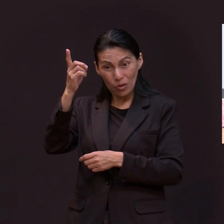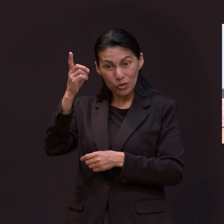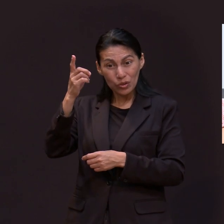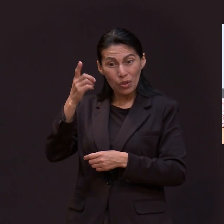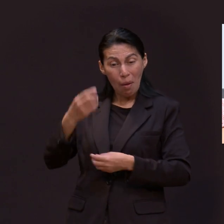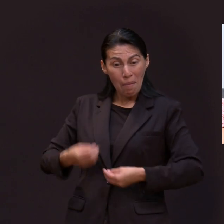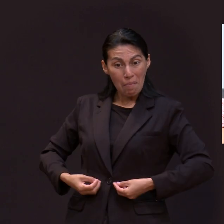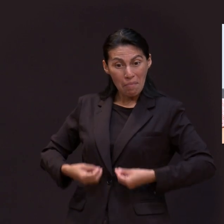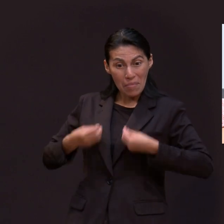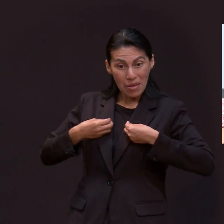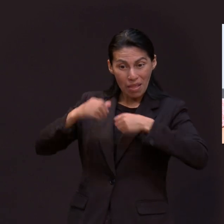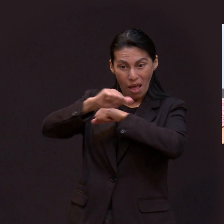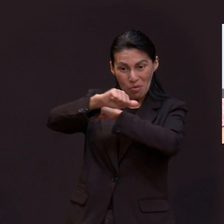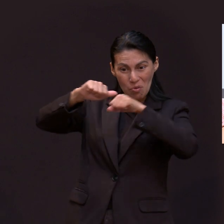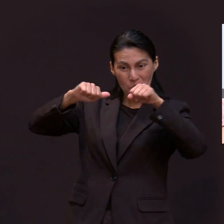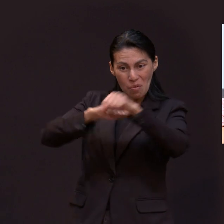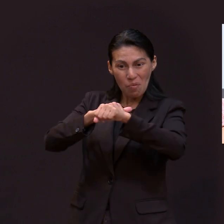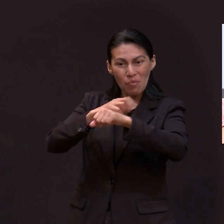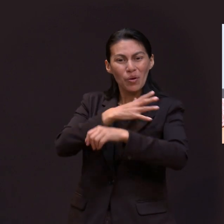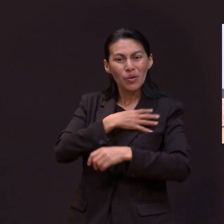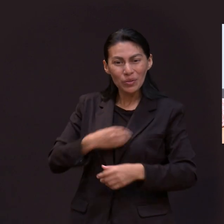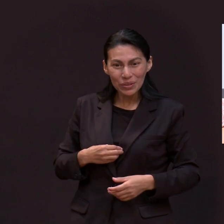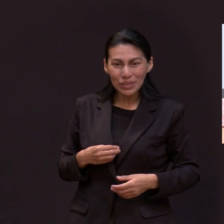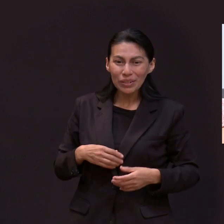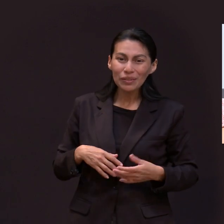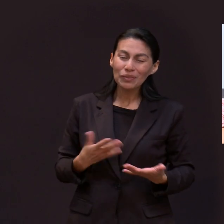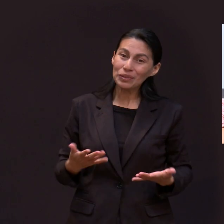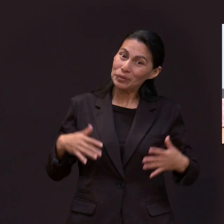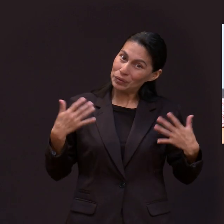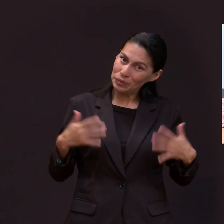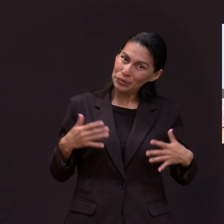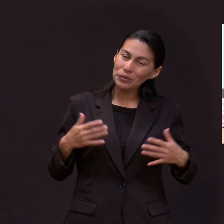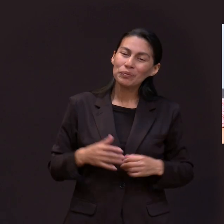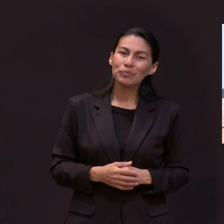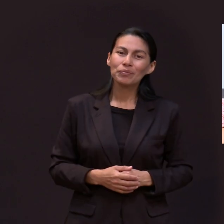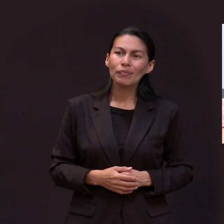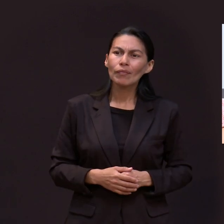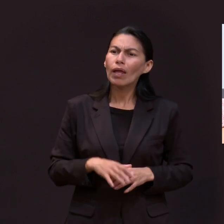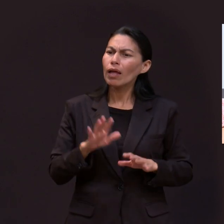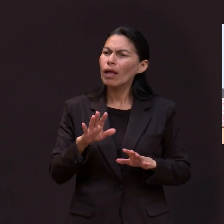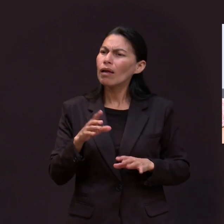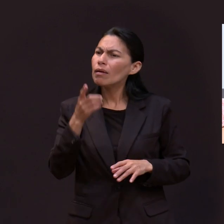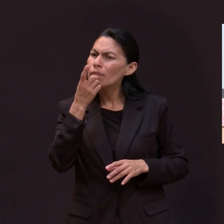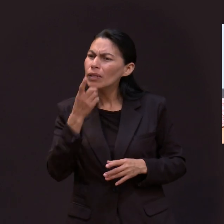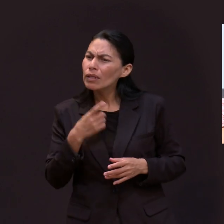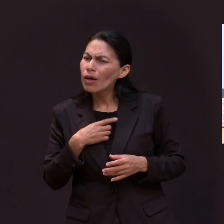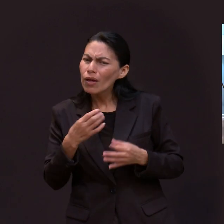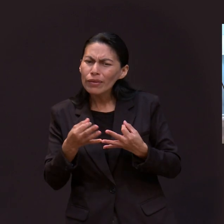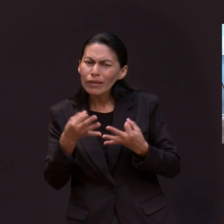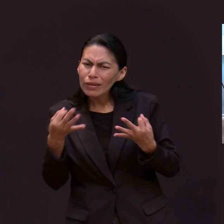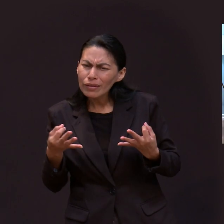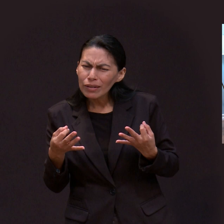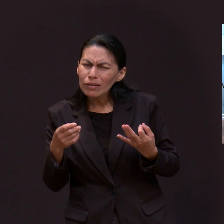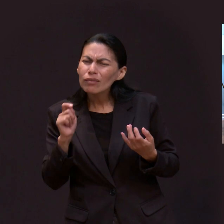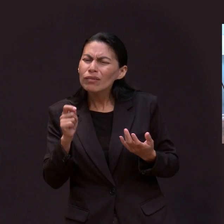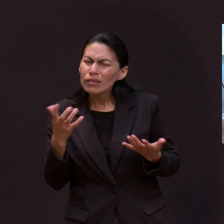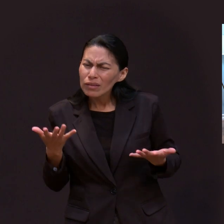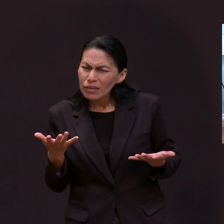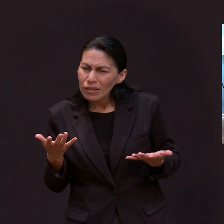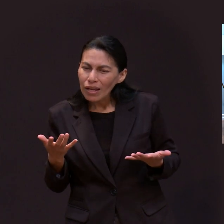cristo dio su vida por ellos porque no voy a dar todo lo que yo tenga y viene pero usted no nos dijo en qué paró lo del